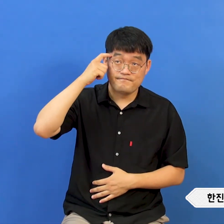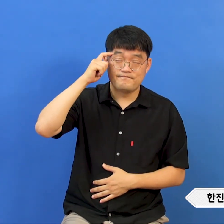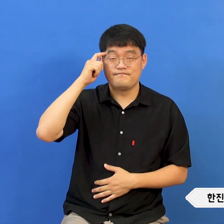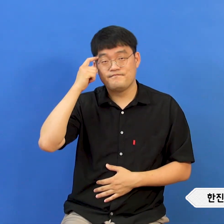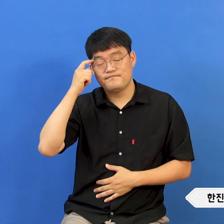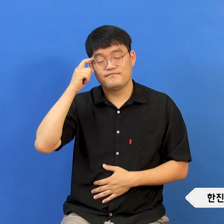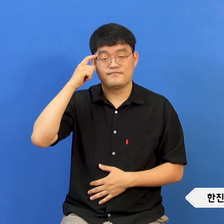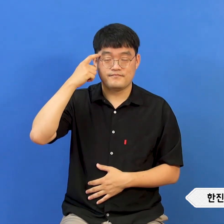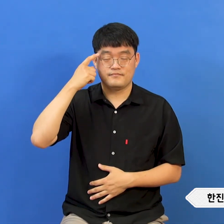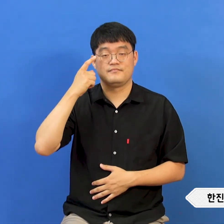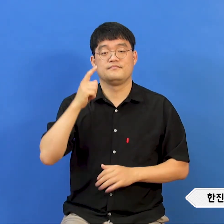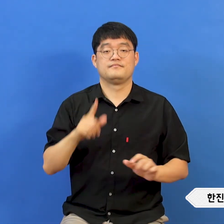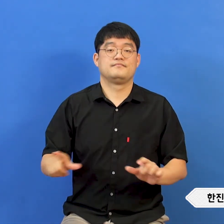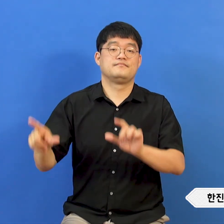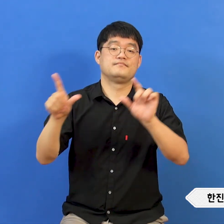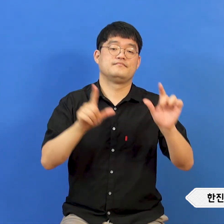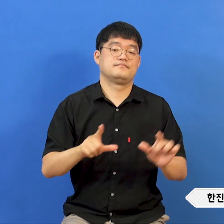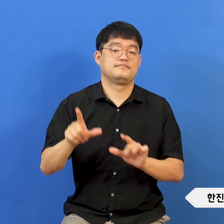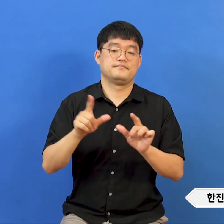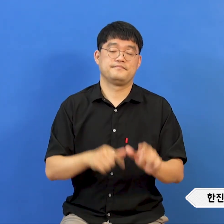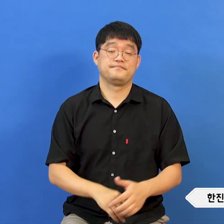그리고 오후에 일을 하십시오.